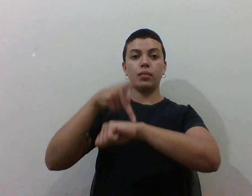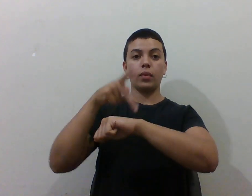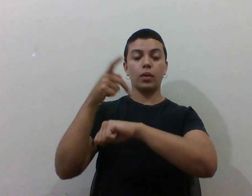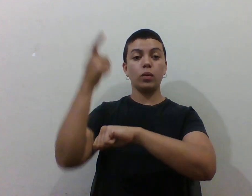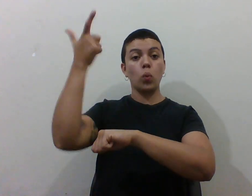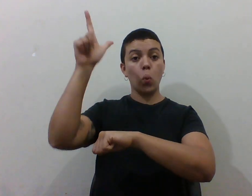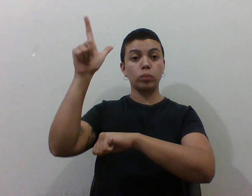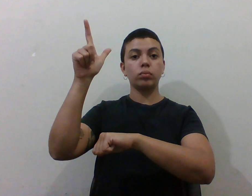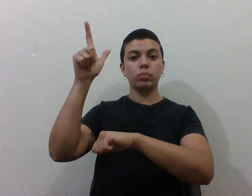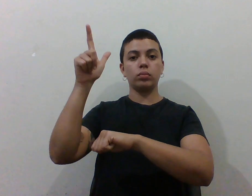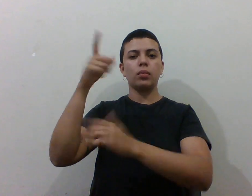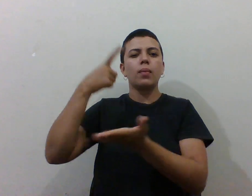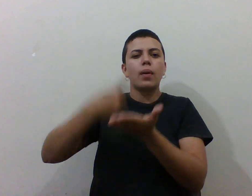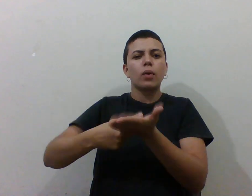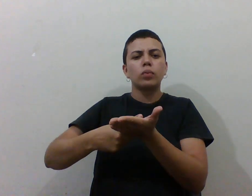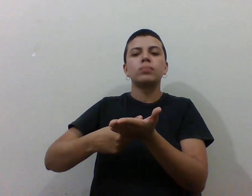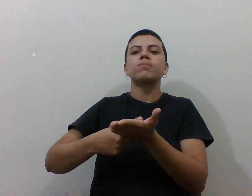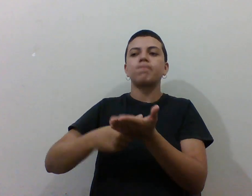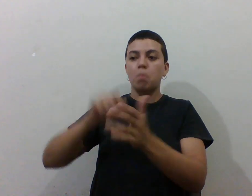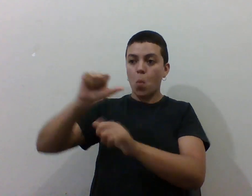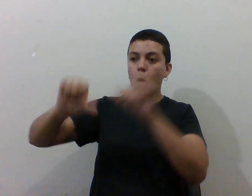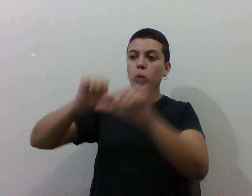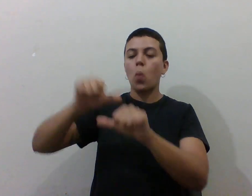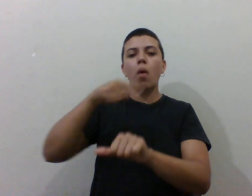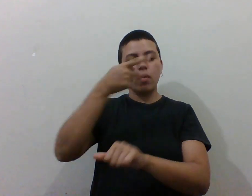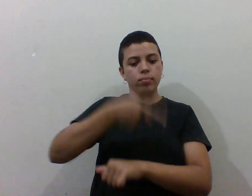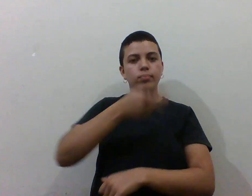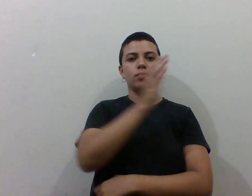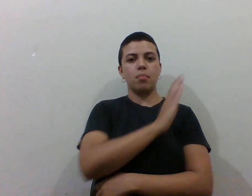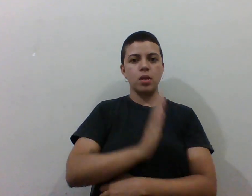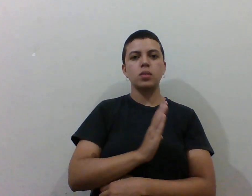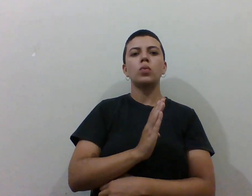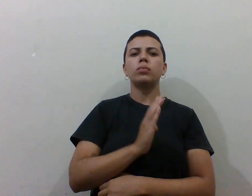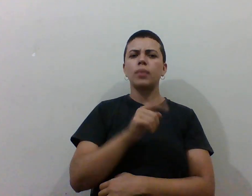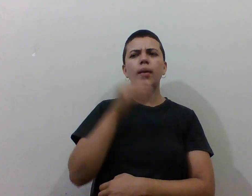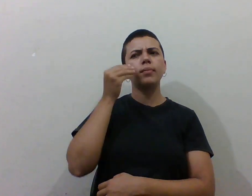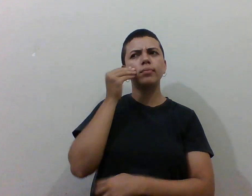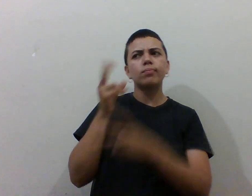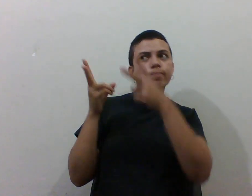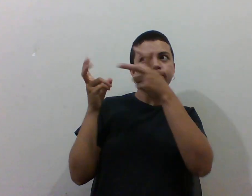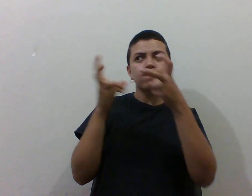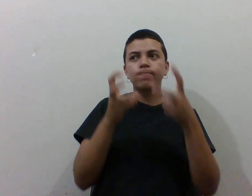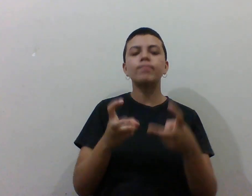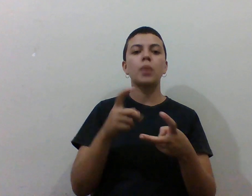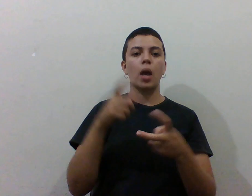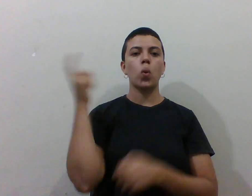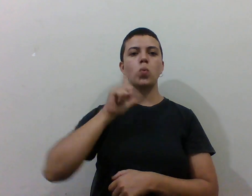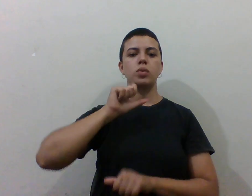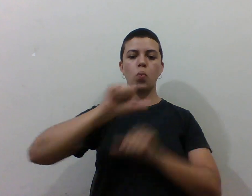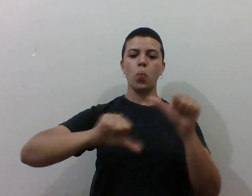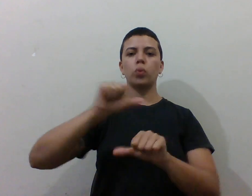articulou durante alguns anos para produzir posteriormente essa normativa que hoje é importantíssima para proteger mulheres